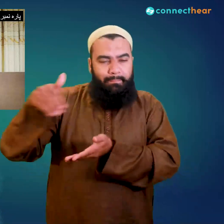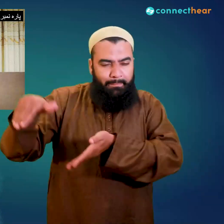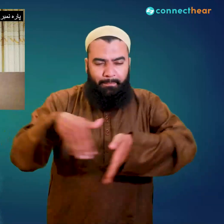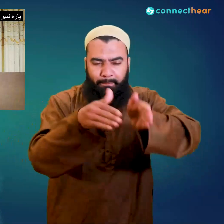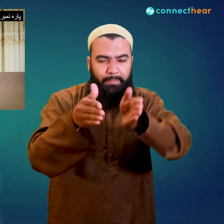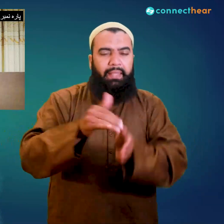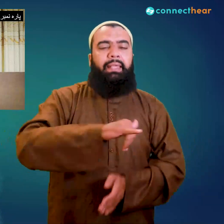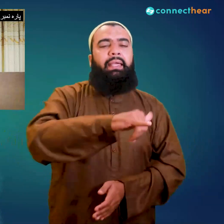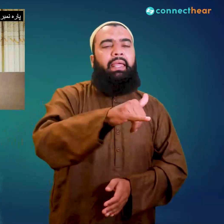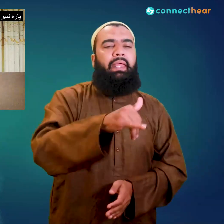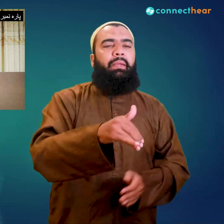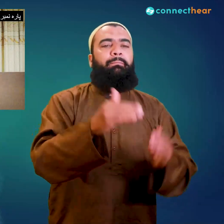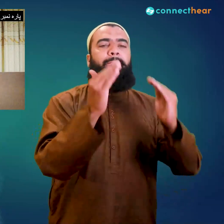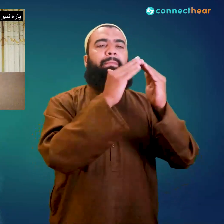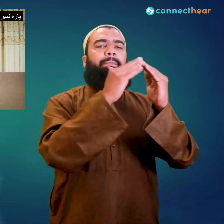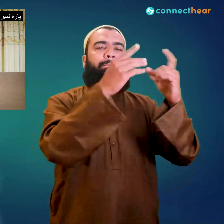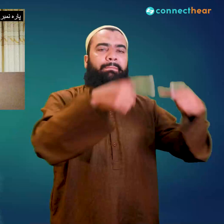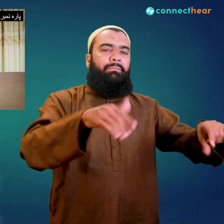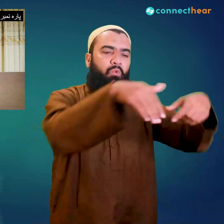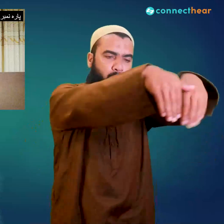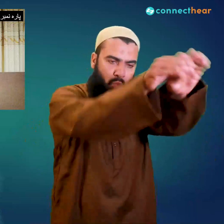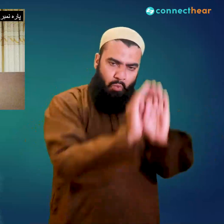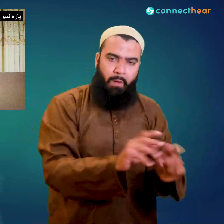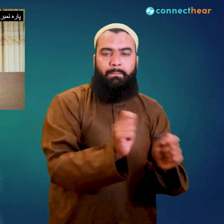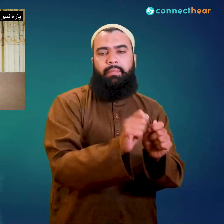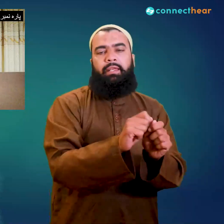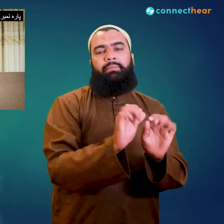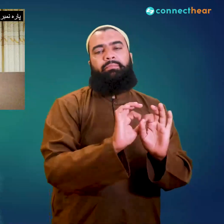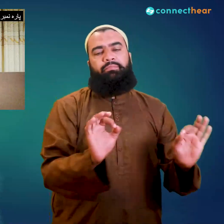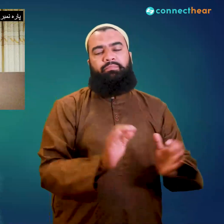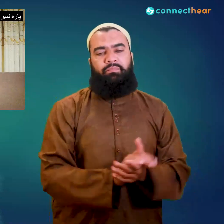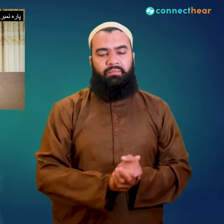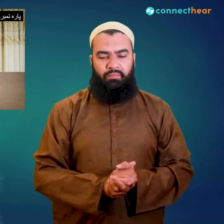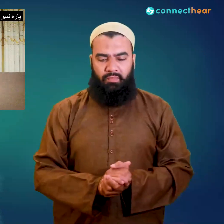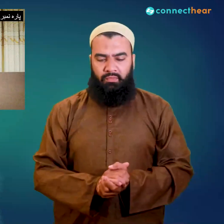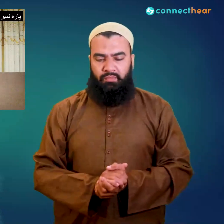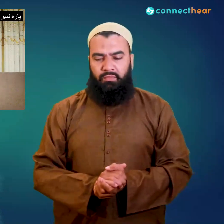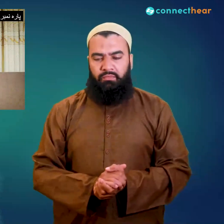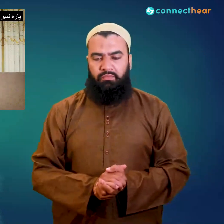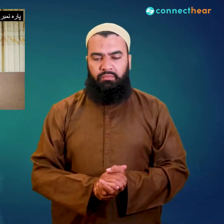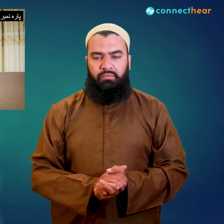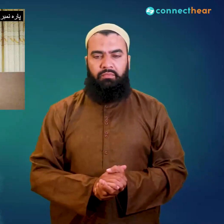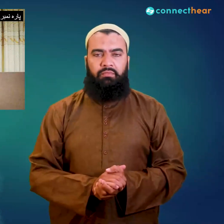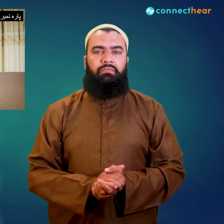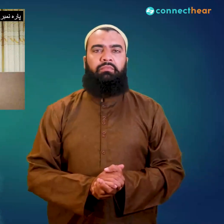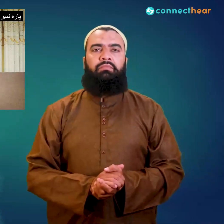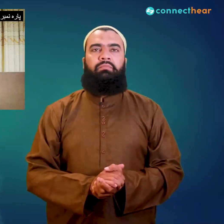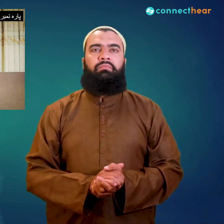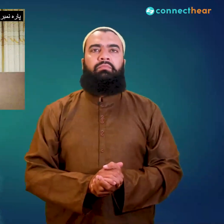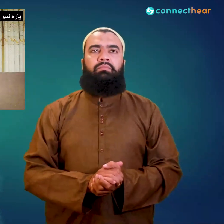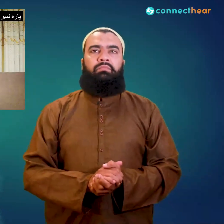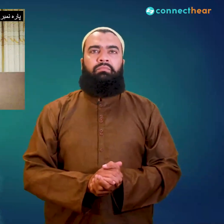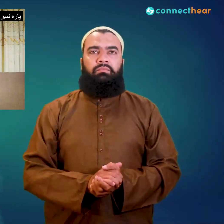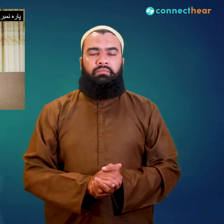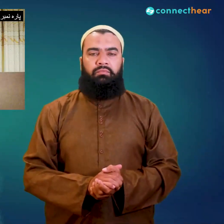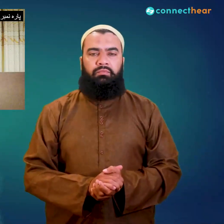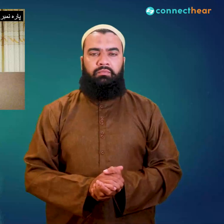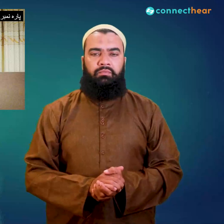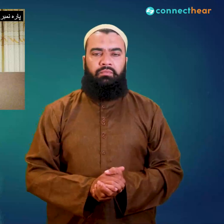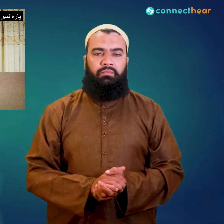رکوع نمبر 6 آیت نمبر 108، قُلْ هَٰذِهِ سَبِيلِي أَدْعُو إِلَى